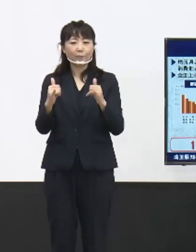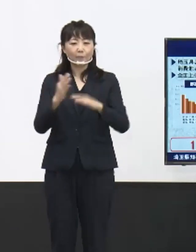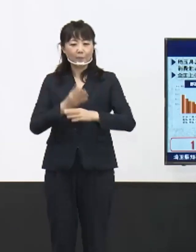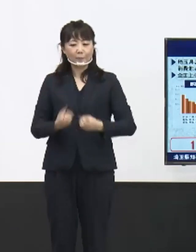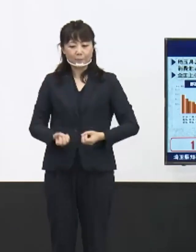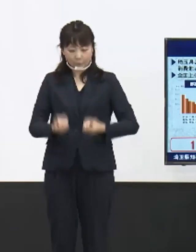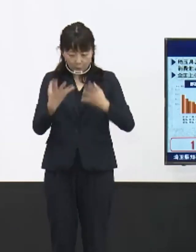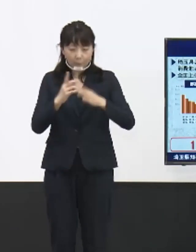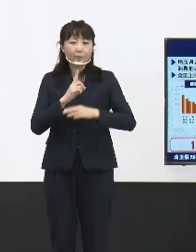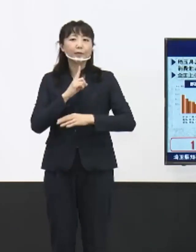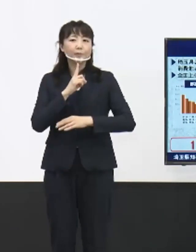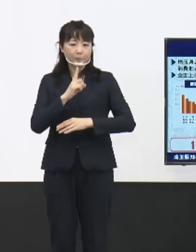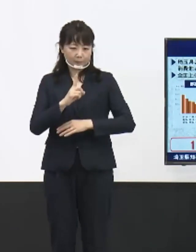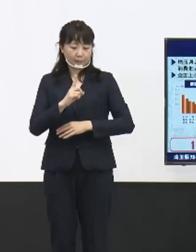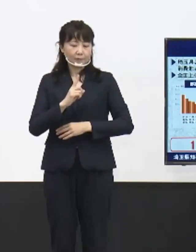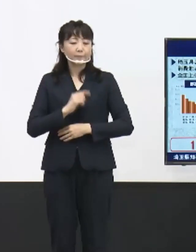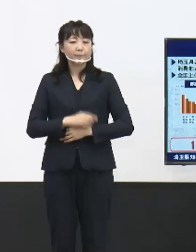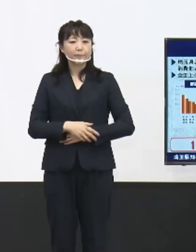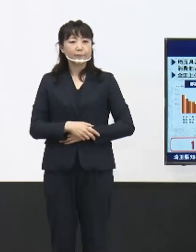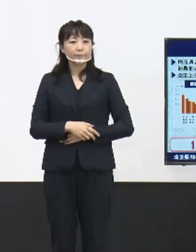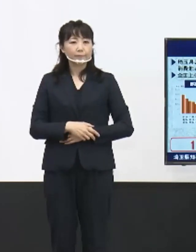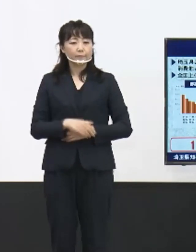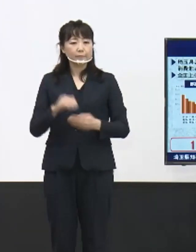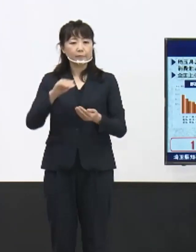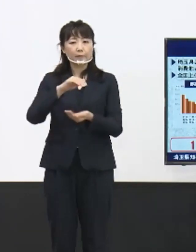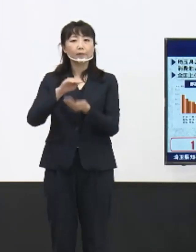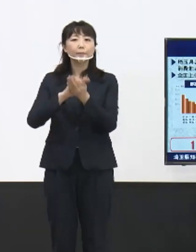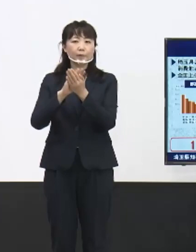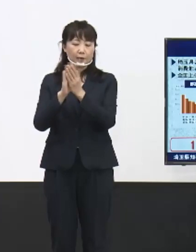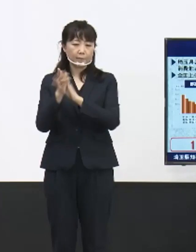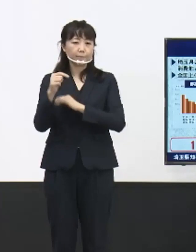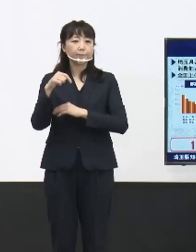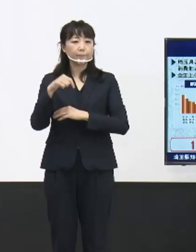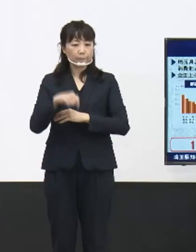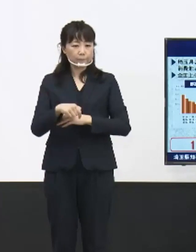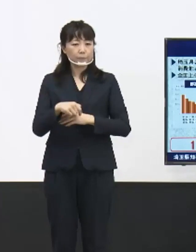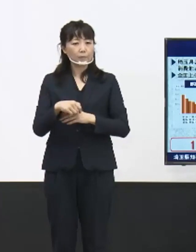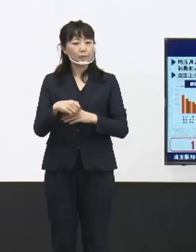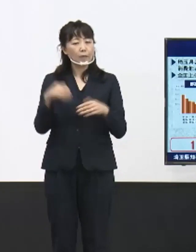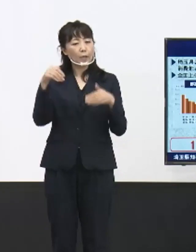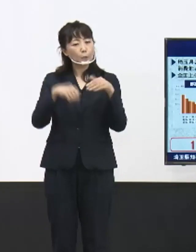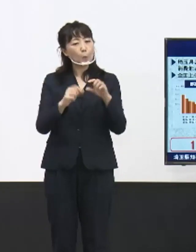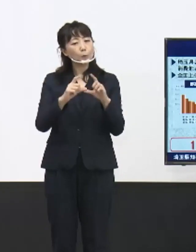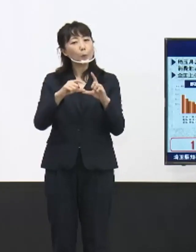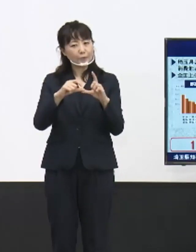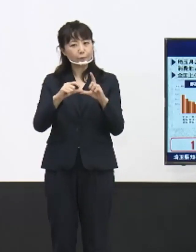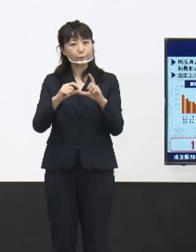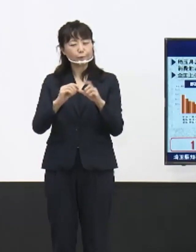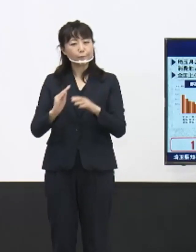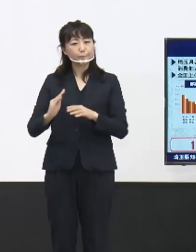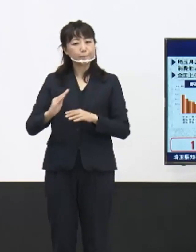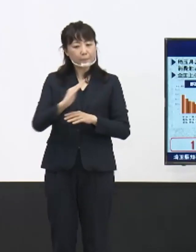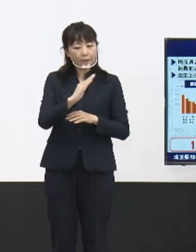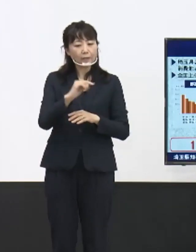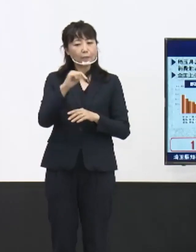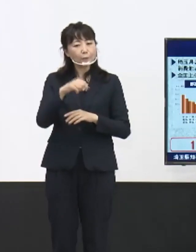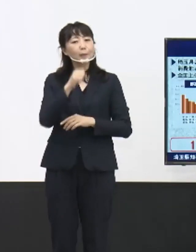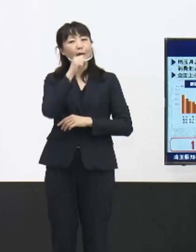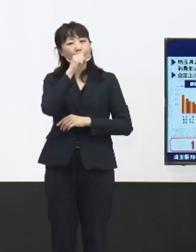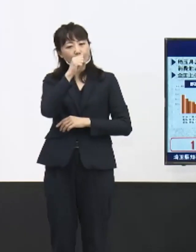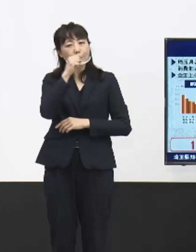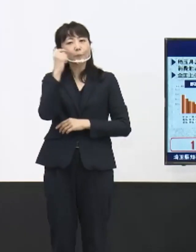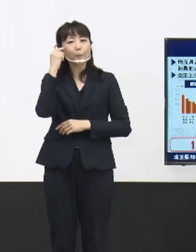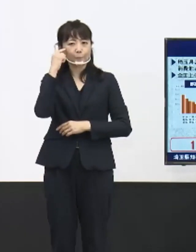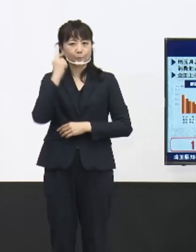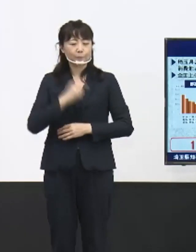し上げたいと思っています。埼玉県においては投票率がまず向上したこと、これはとても良かったと私は思っ